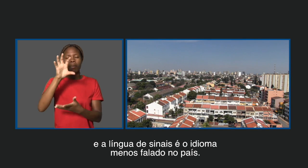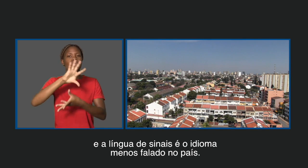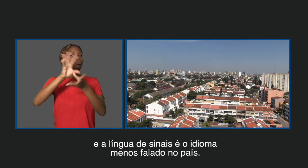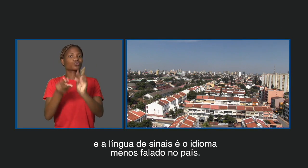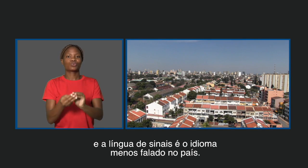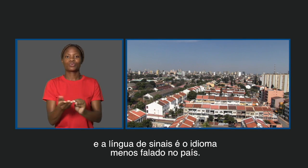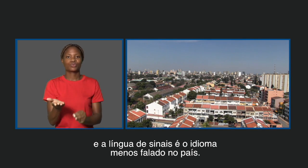em todo o país.